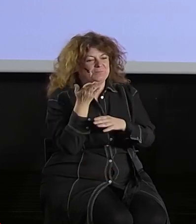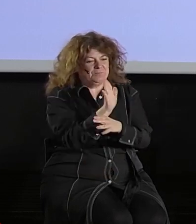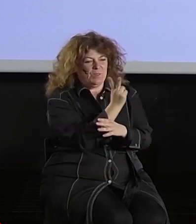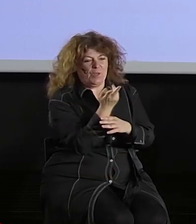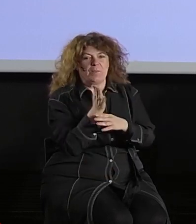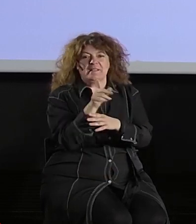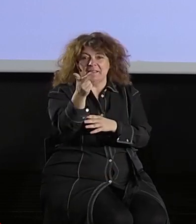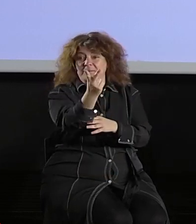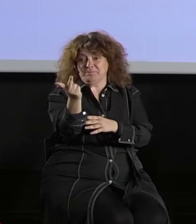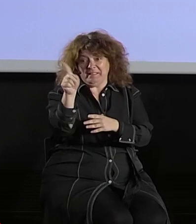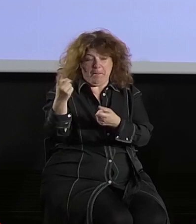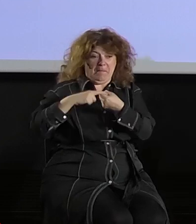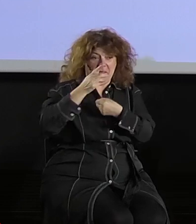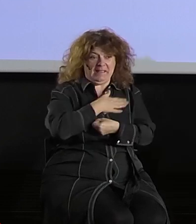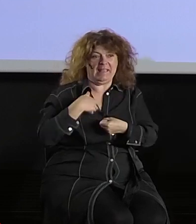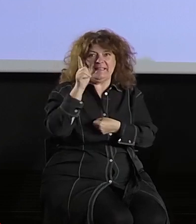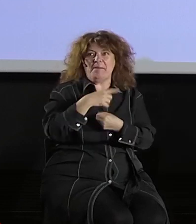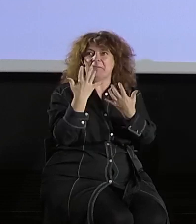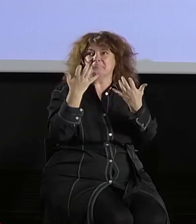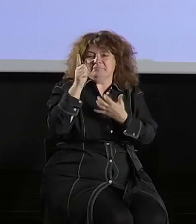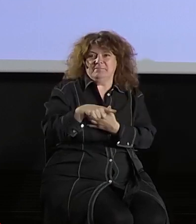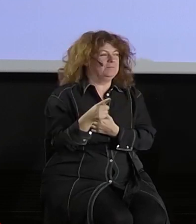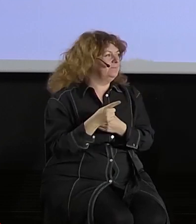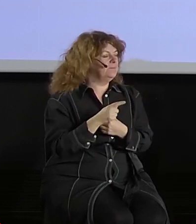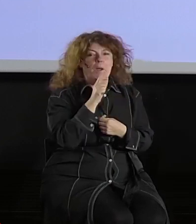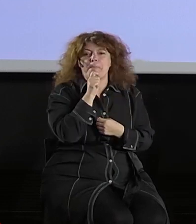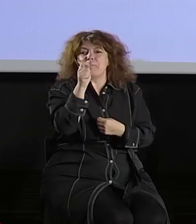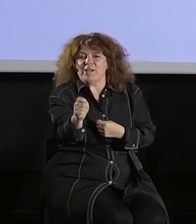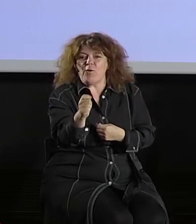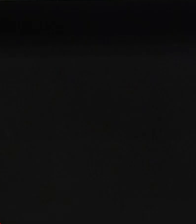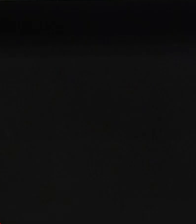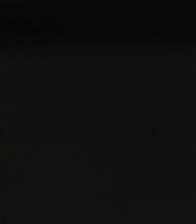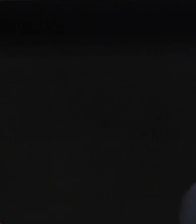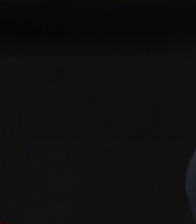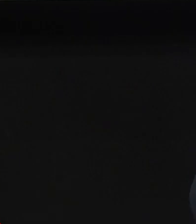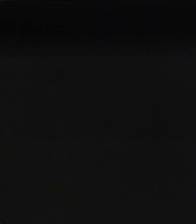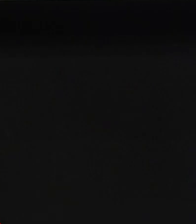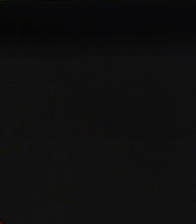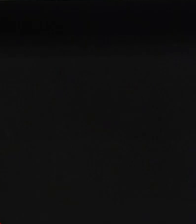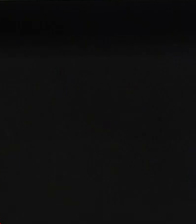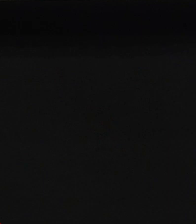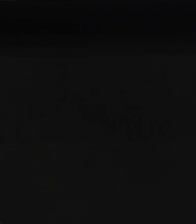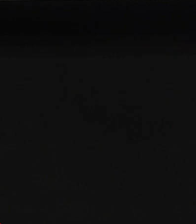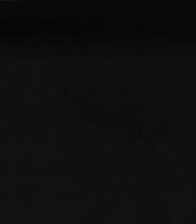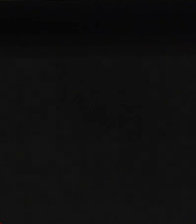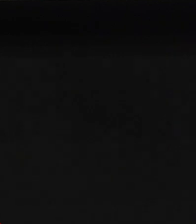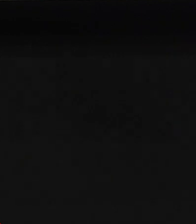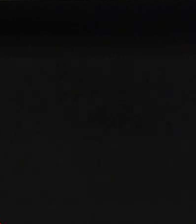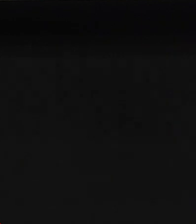participar el resto de la compañía pues cogemos un micro y y es super abierto y luego abrimos a preguntas pero sobre todo